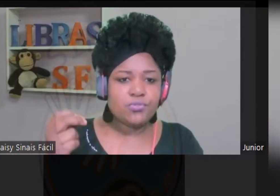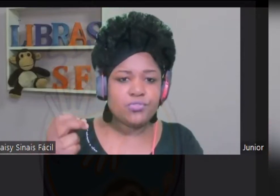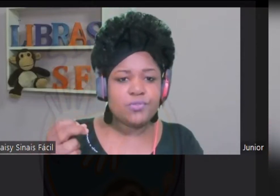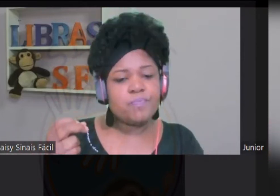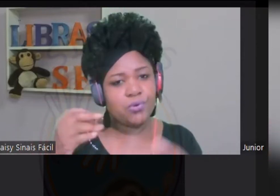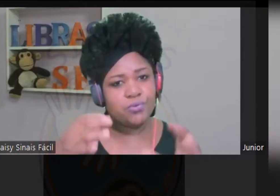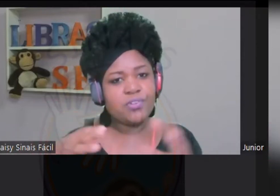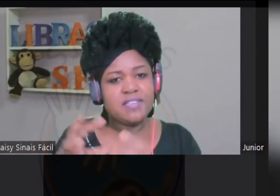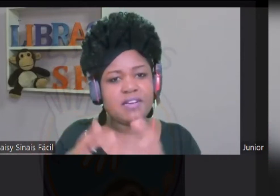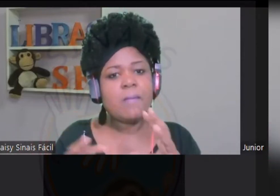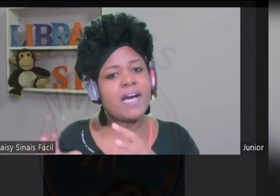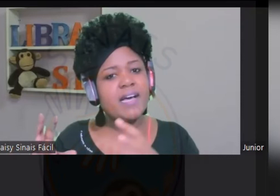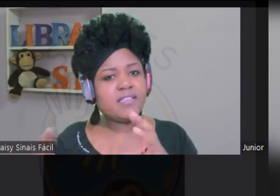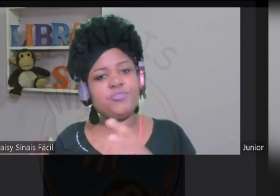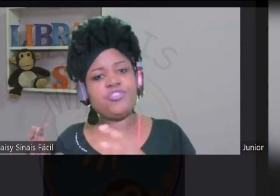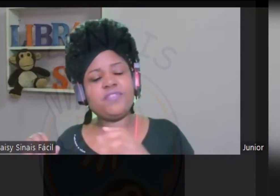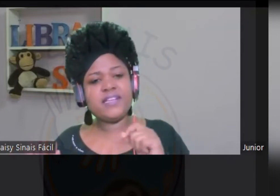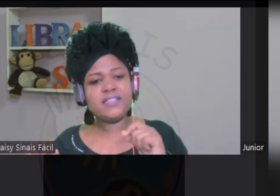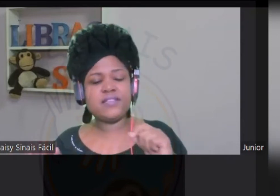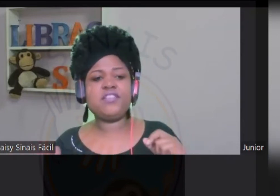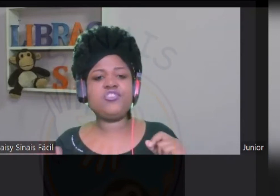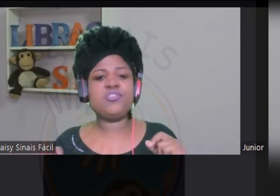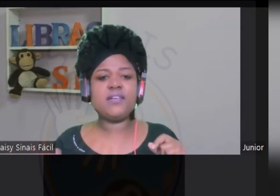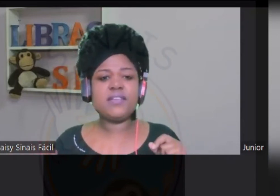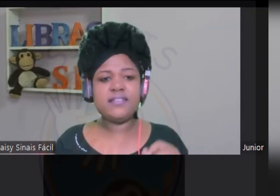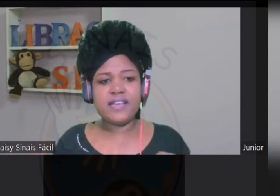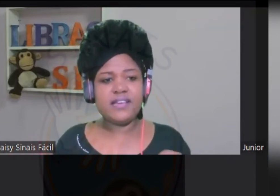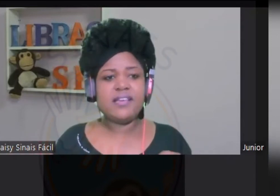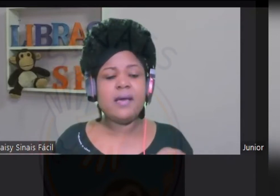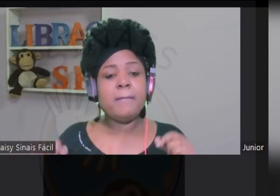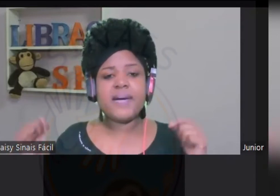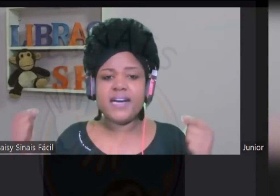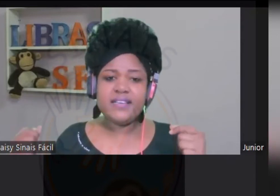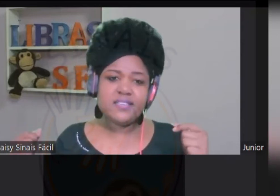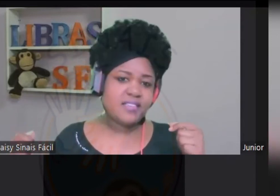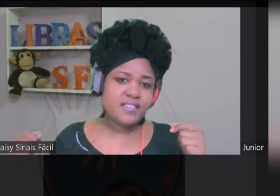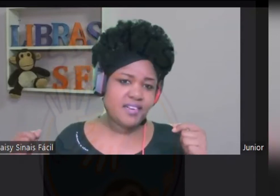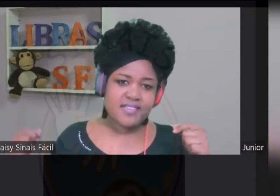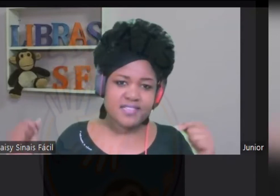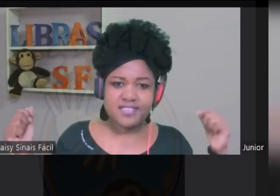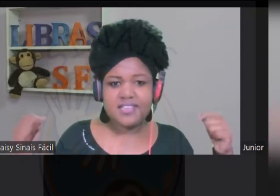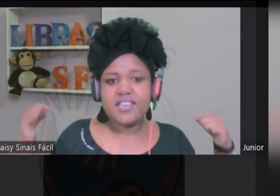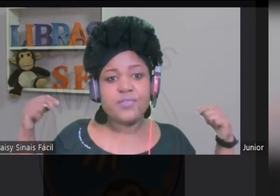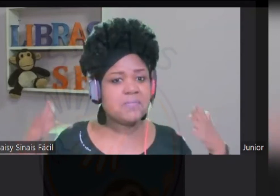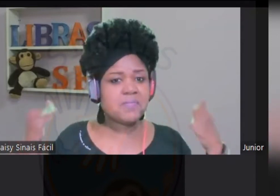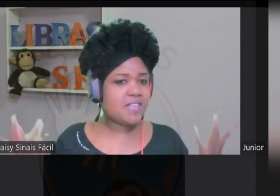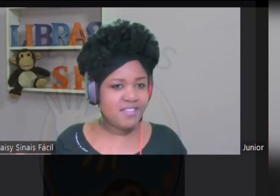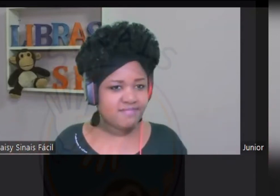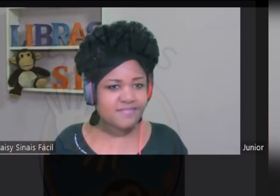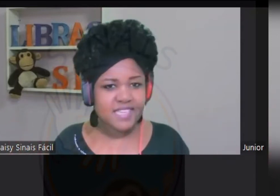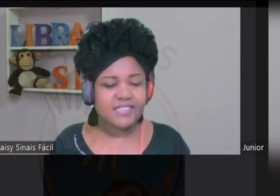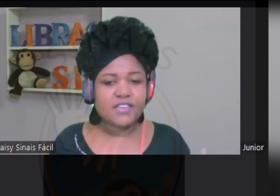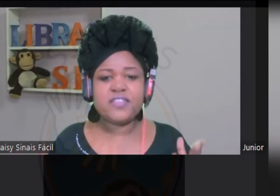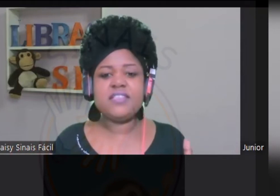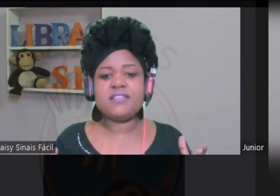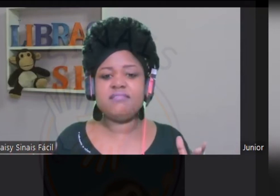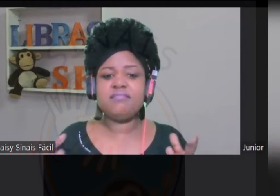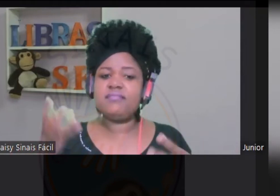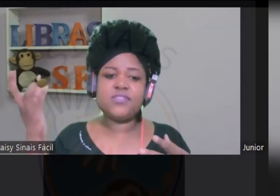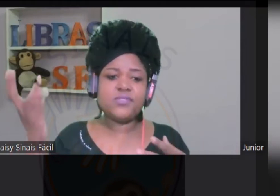curso eu procuro ensinar o máximo de variação regional que tem. Mas tem sinais que, assim, eu não sei, né? Talvez não sei